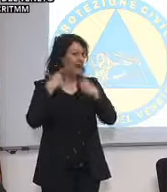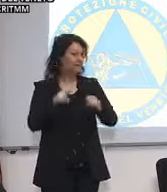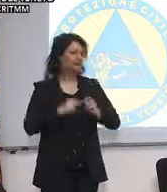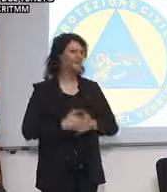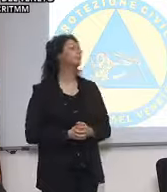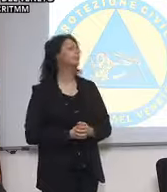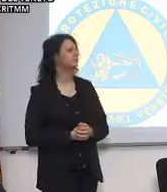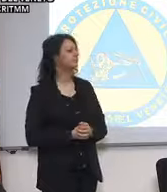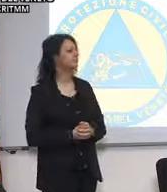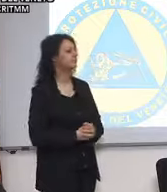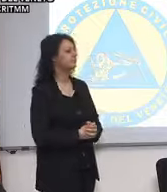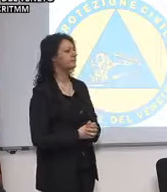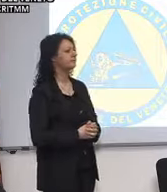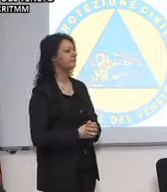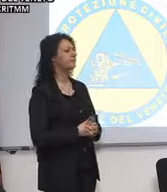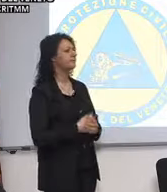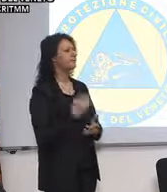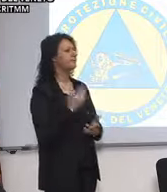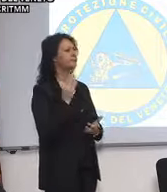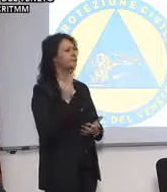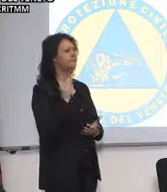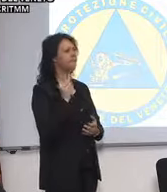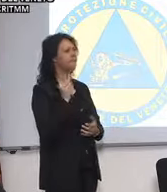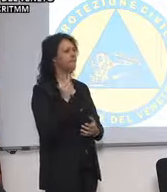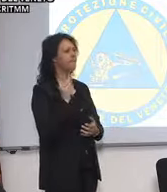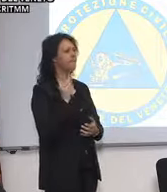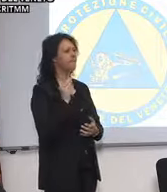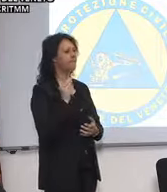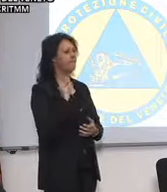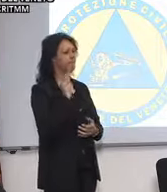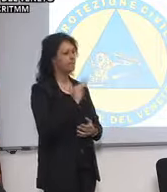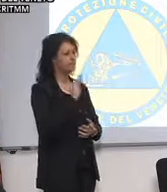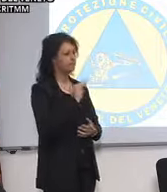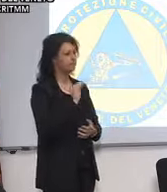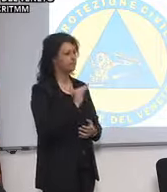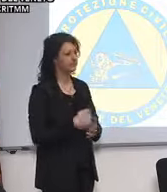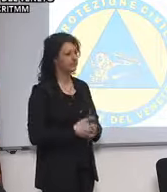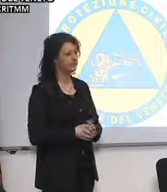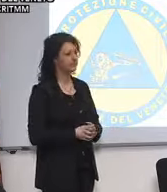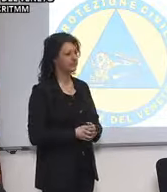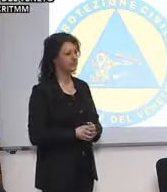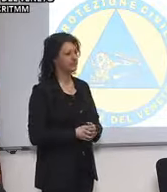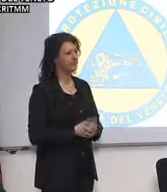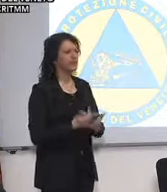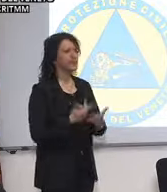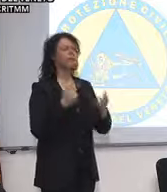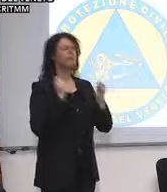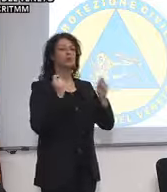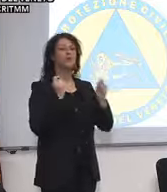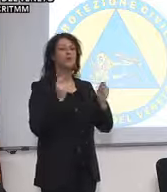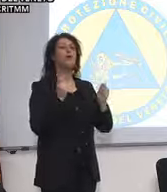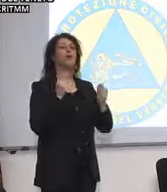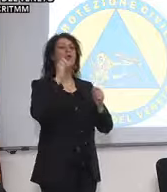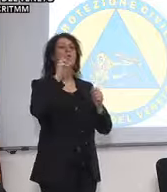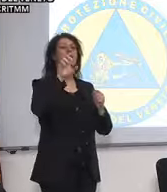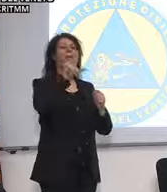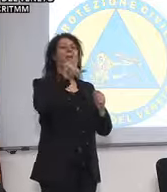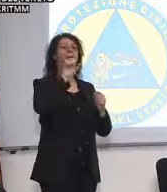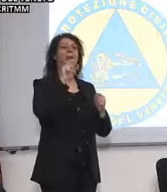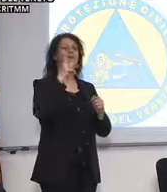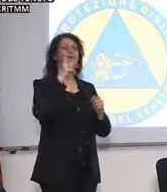bentornato, che ha avuto non si può dire. Insomma, è noto nella categoria, comunque ben tornato. Ha